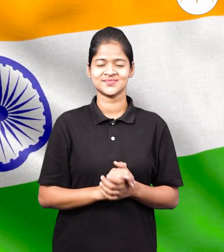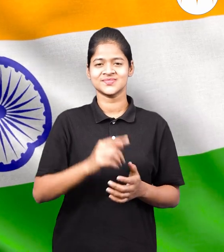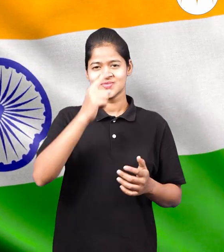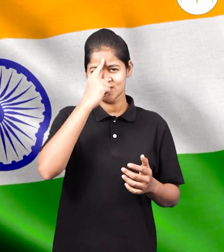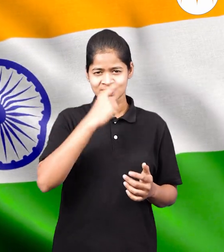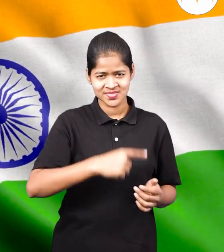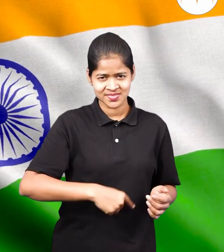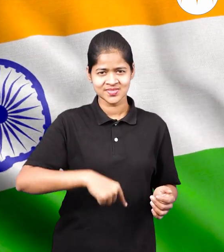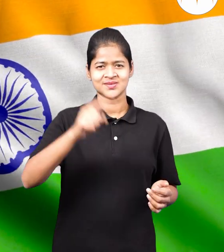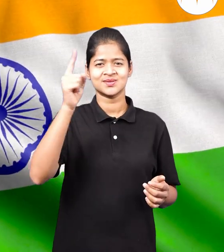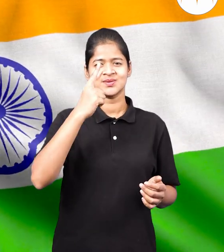मातरं